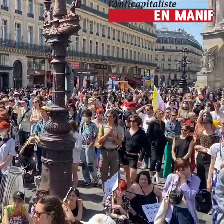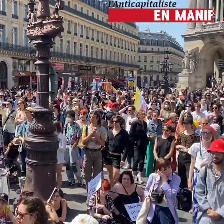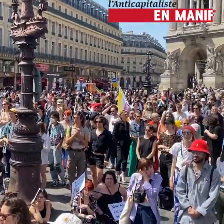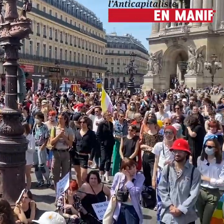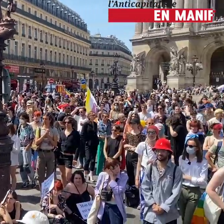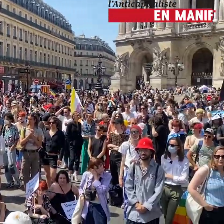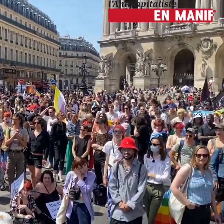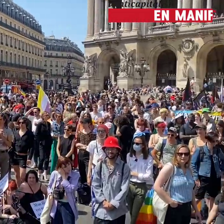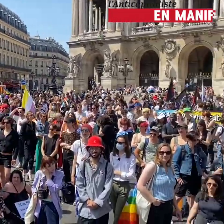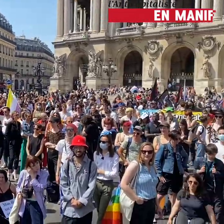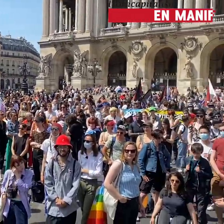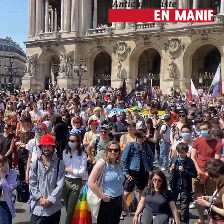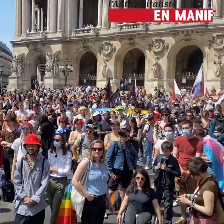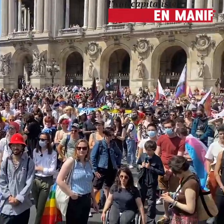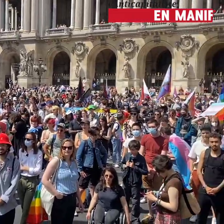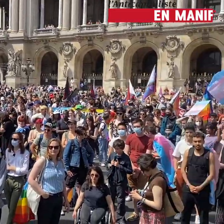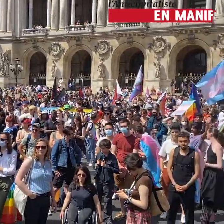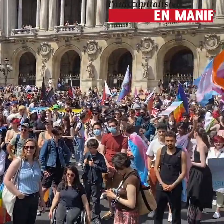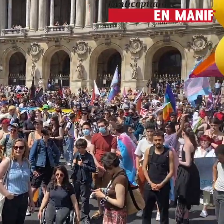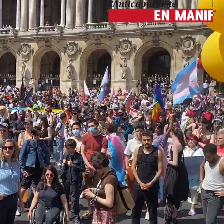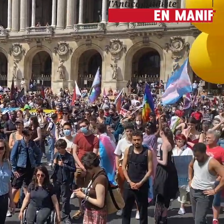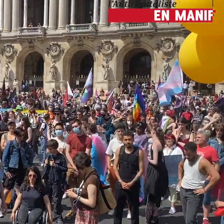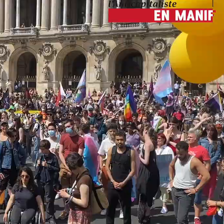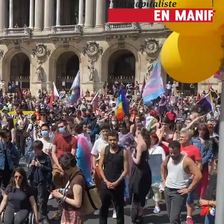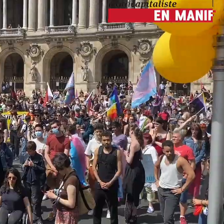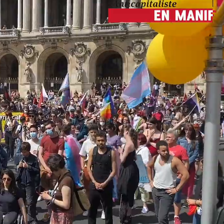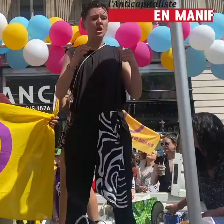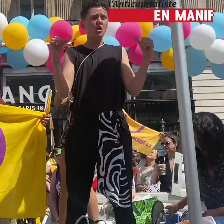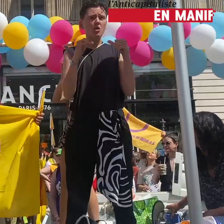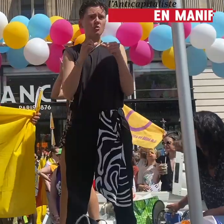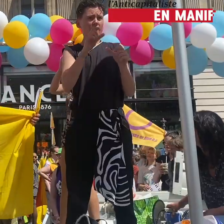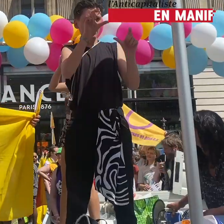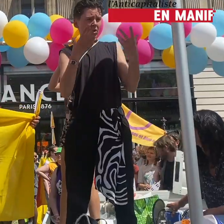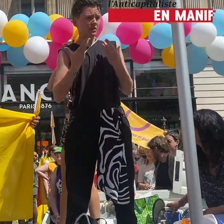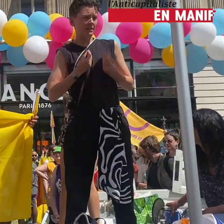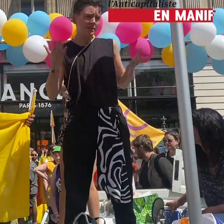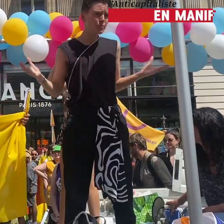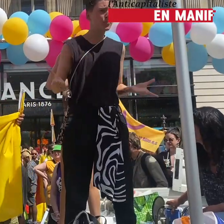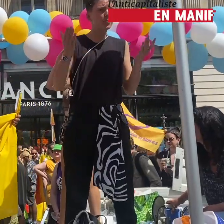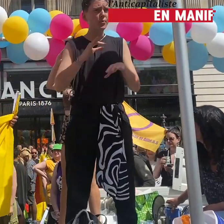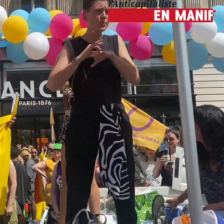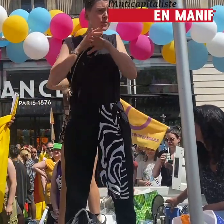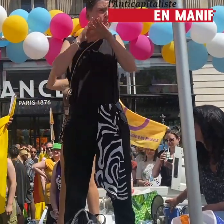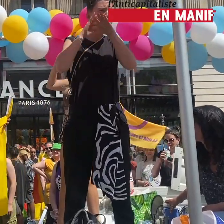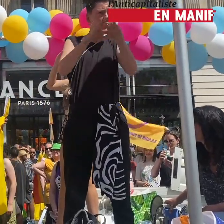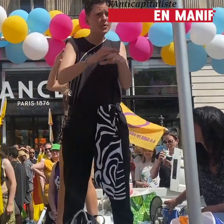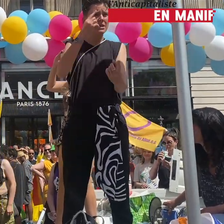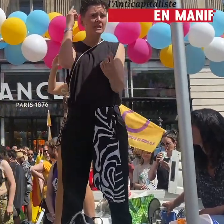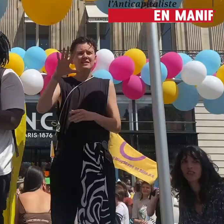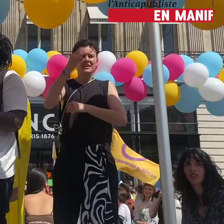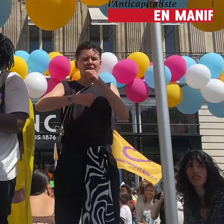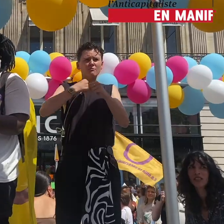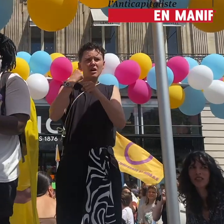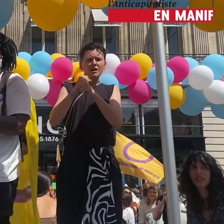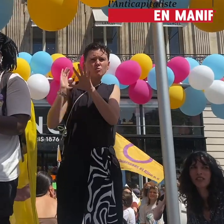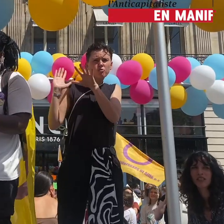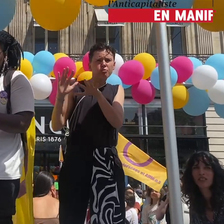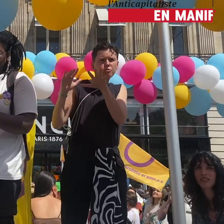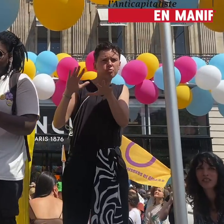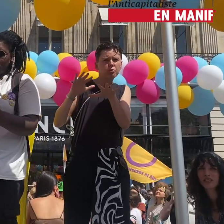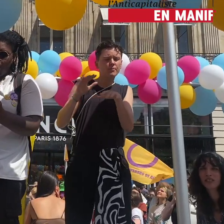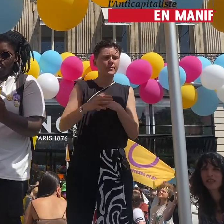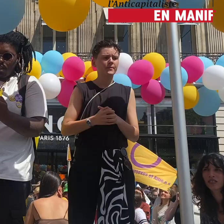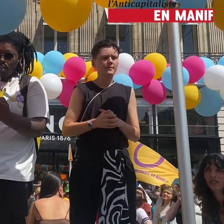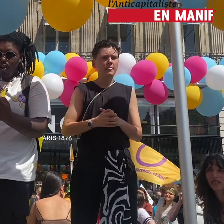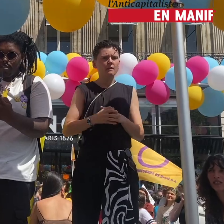pour les personnes intersexes. Elle accompagne, dirige et soutient les personnes intersexes dans leur respect et dans leurs droits. Justice Trans Inter,